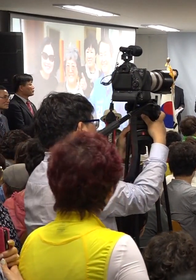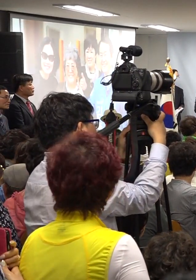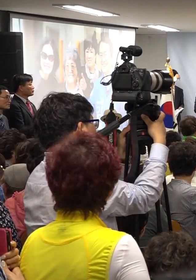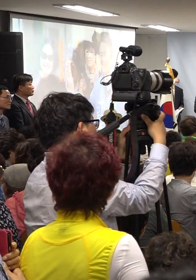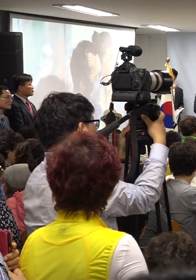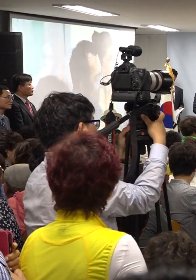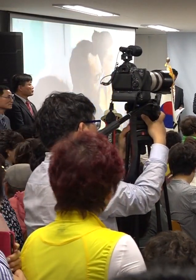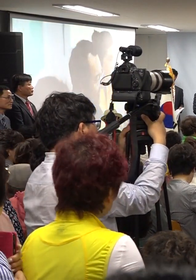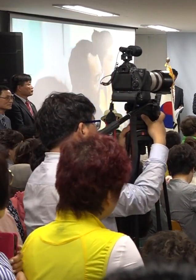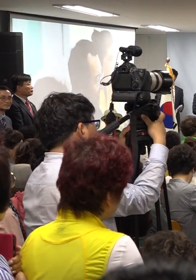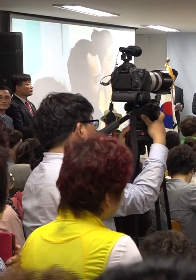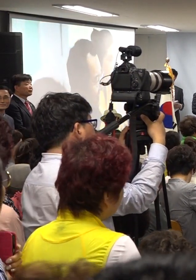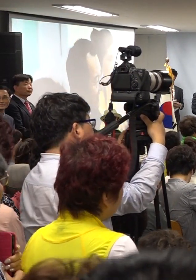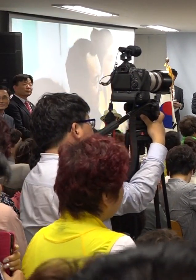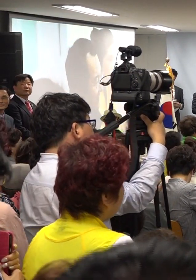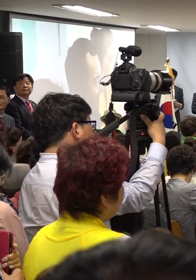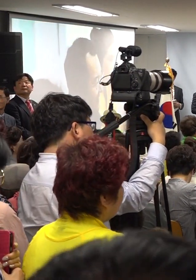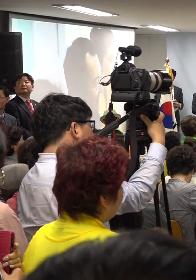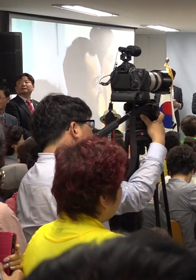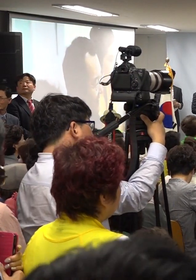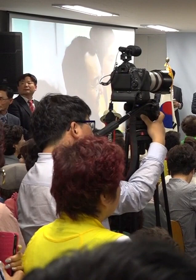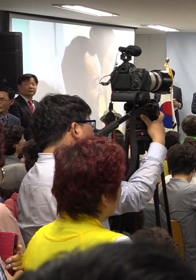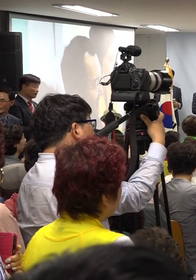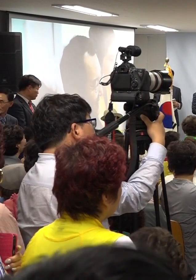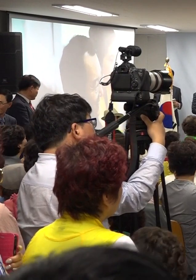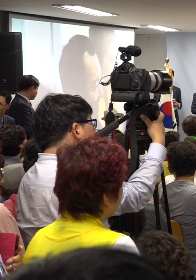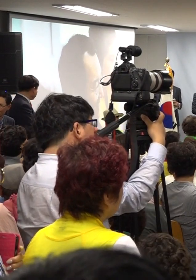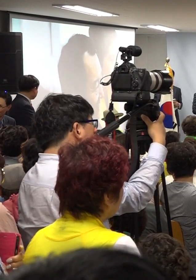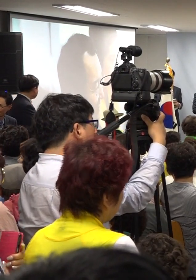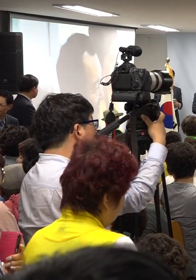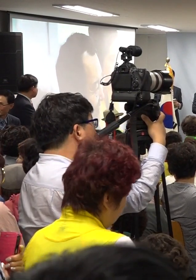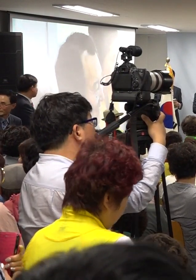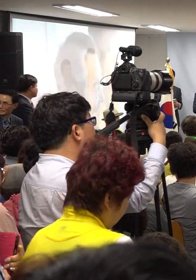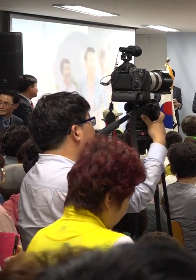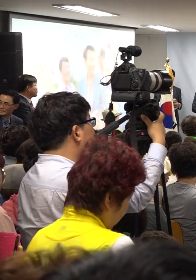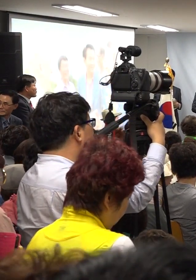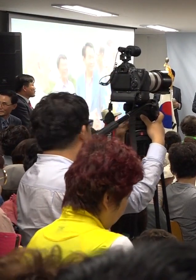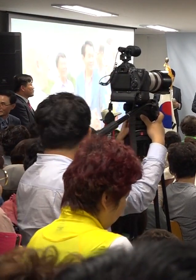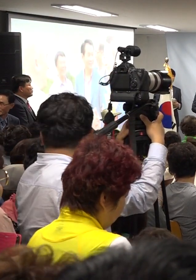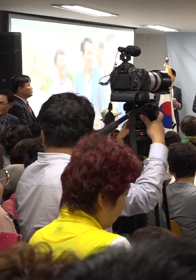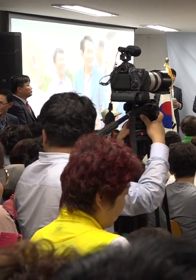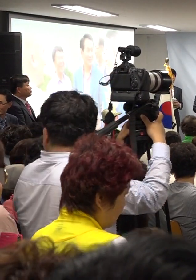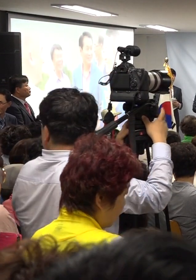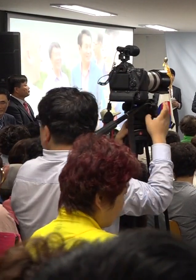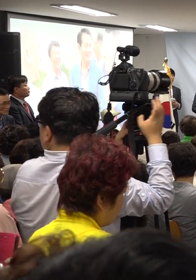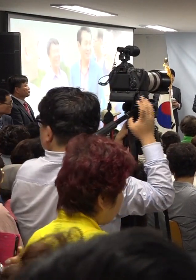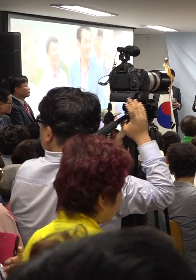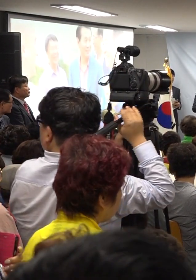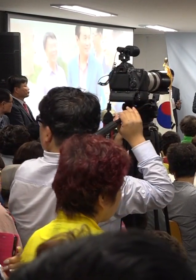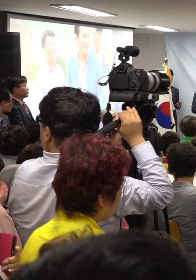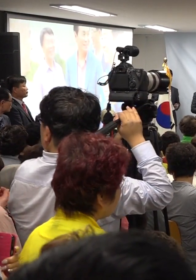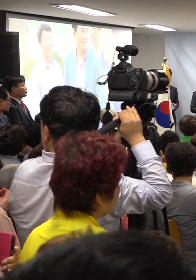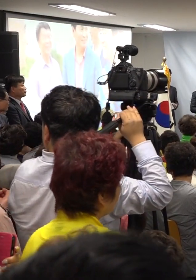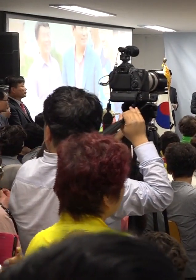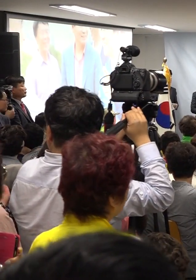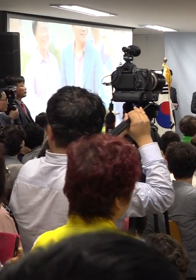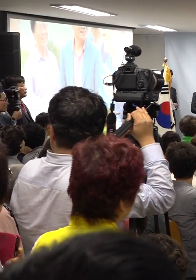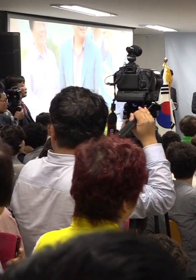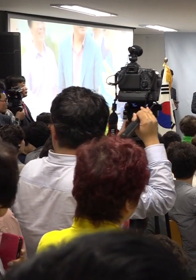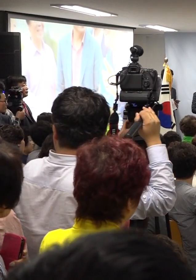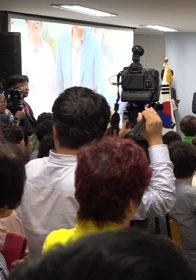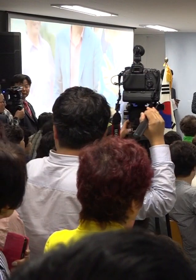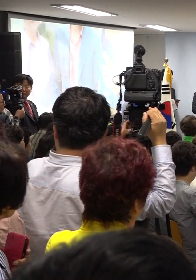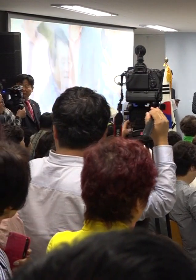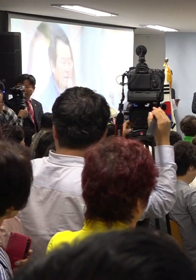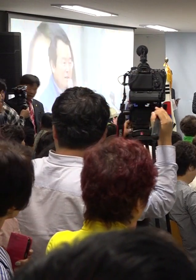부탁을 드리겠습니다. 이제 곧 추미애 대표가 도착한다고 합니다. 여러분들 힘차게 들어오실 때에